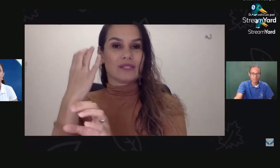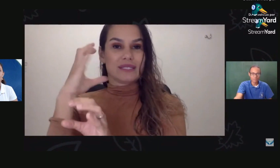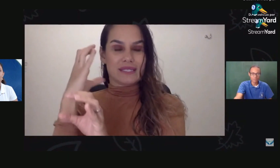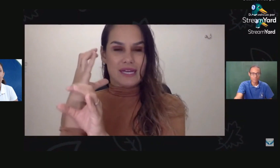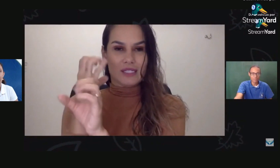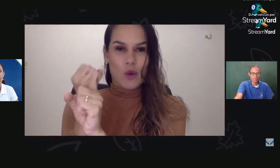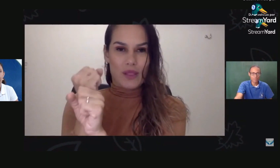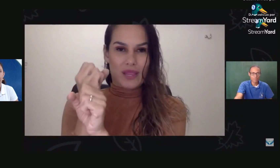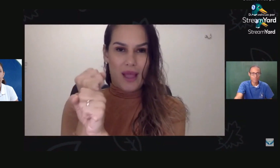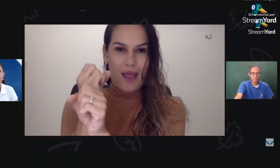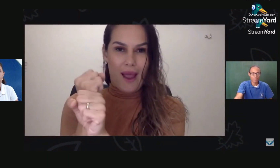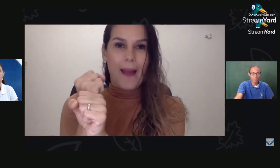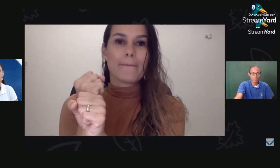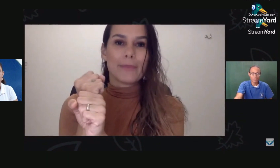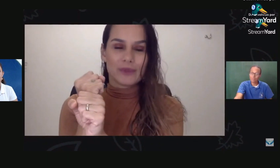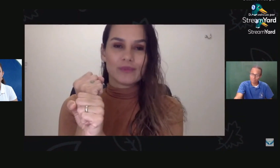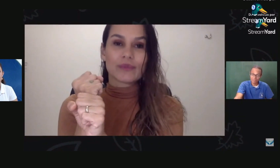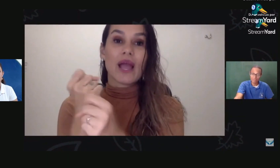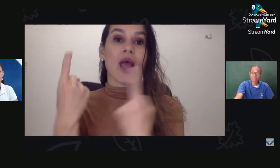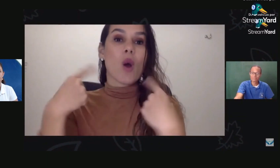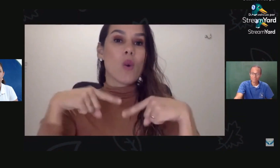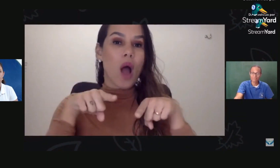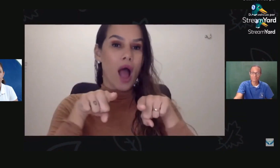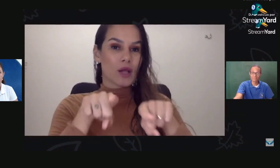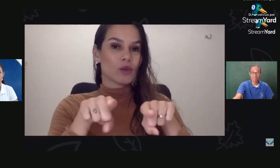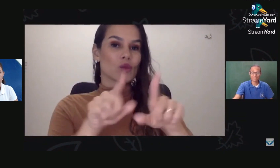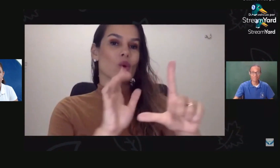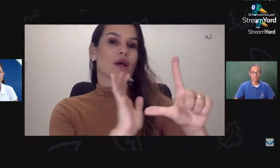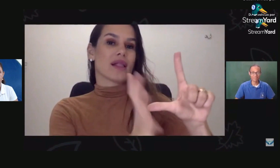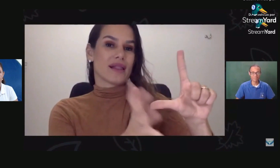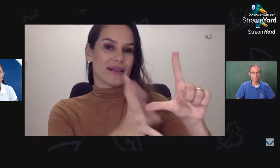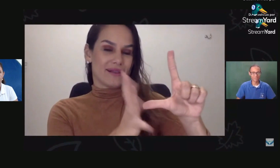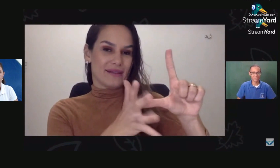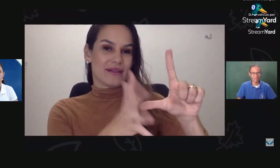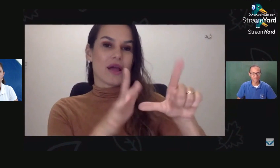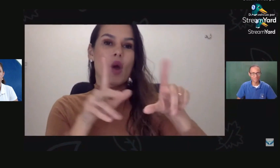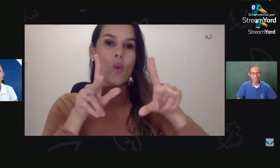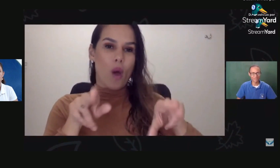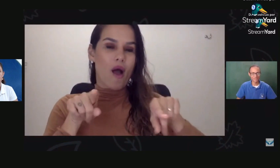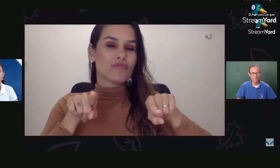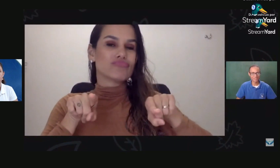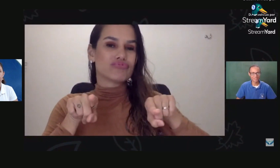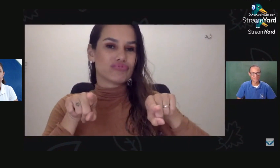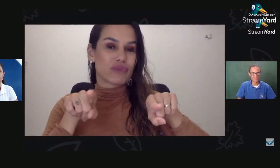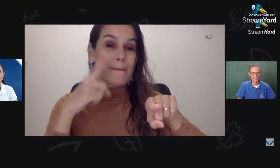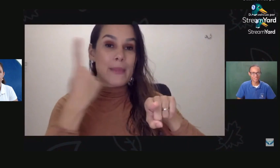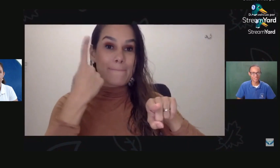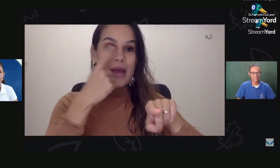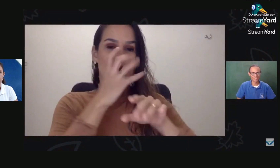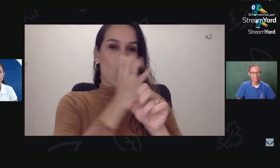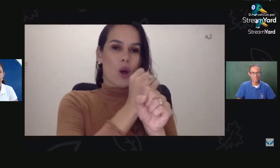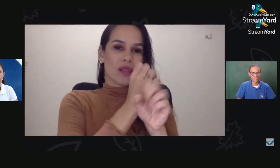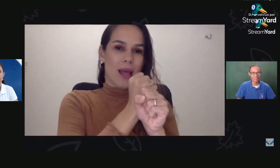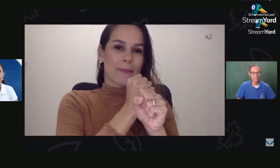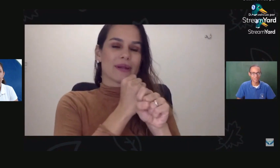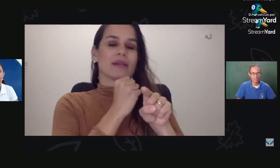contato. É importante, né, fazer faculdade. Eu fiz faculdade juntamente também com Letras